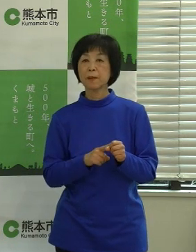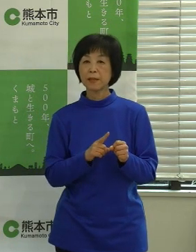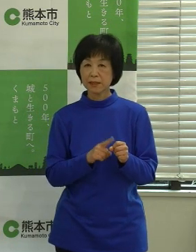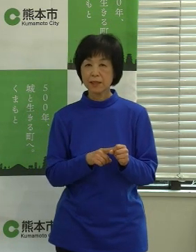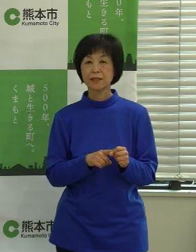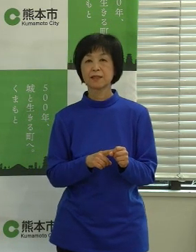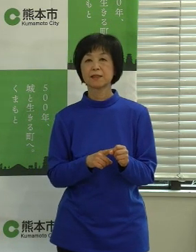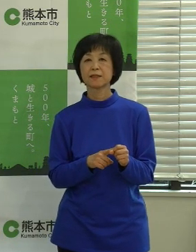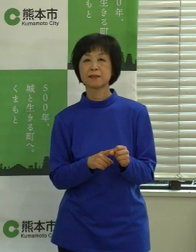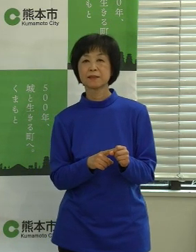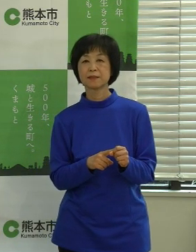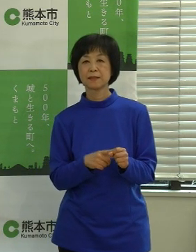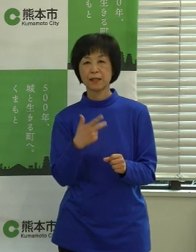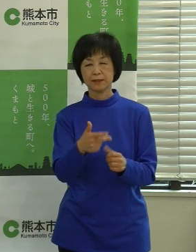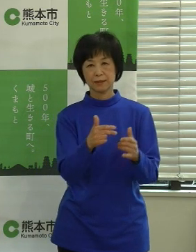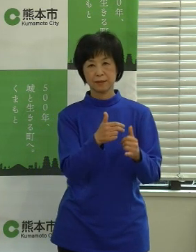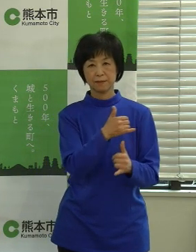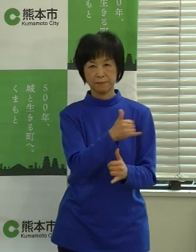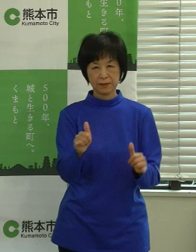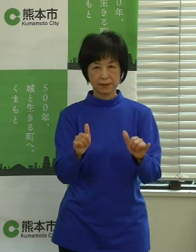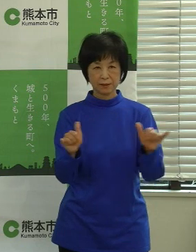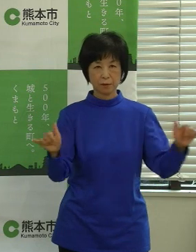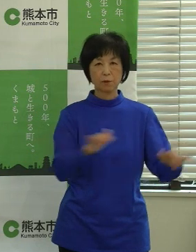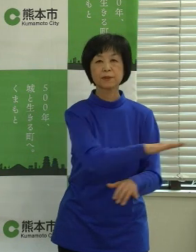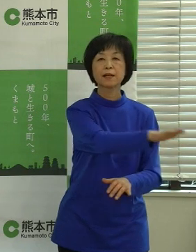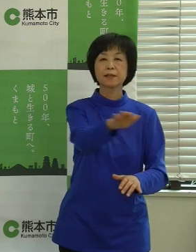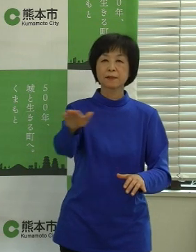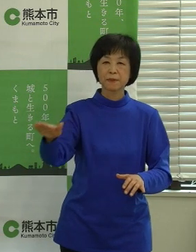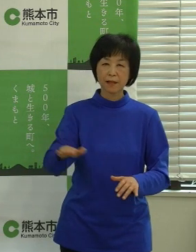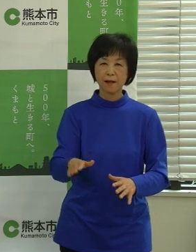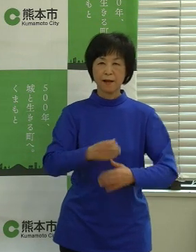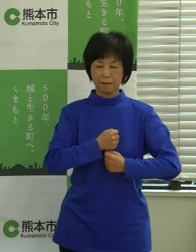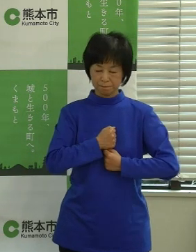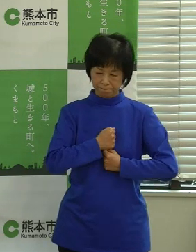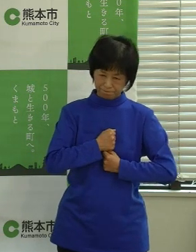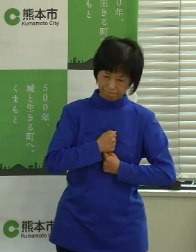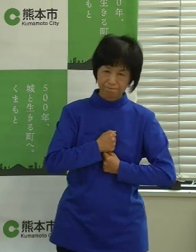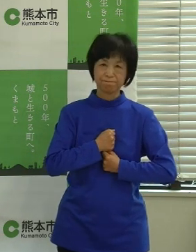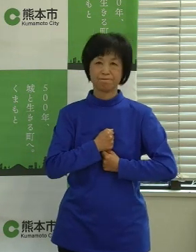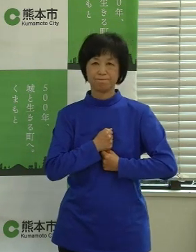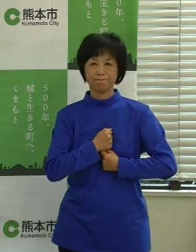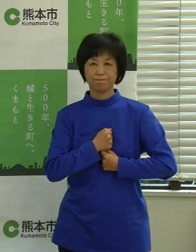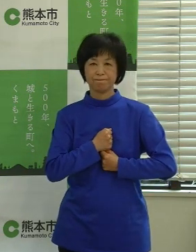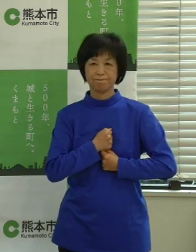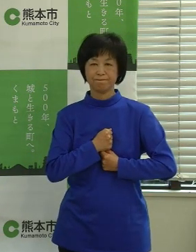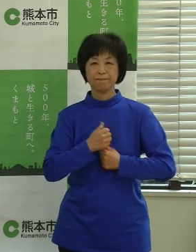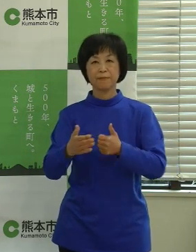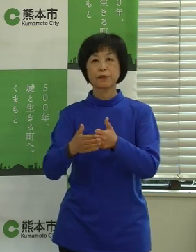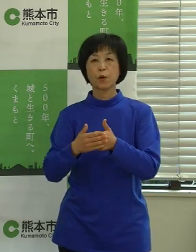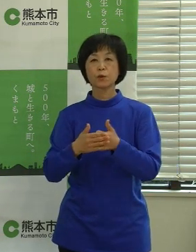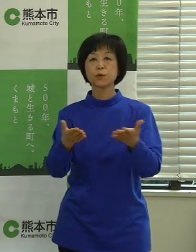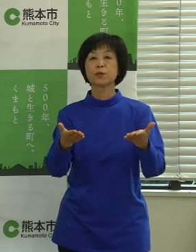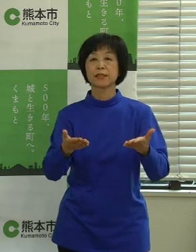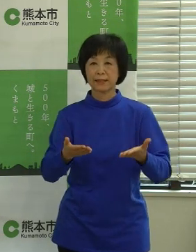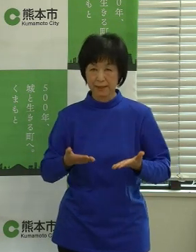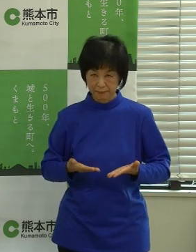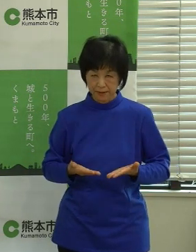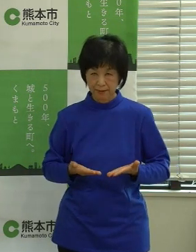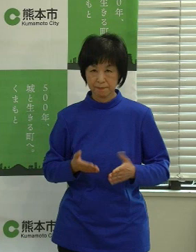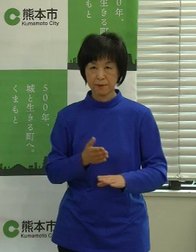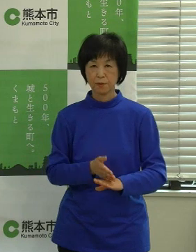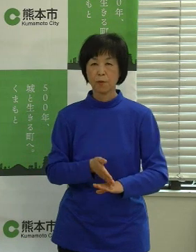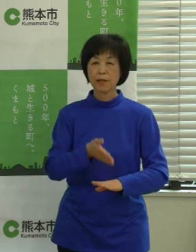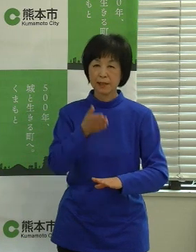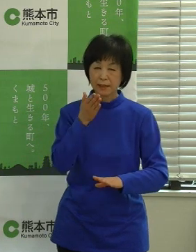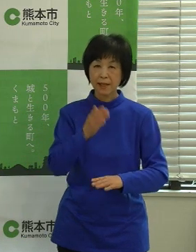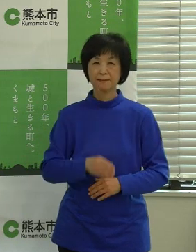も非常に気をつけて行動していただいた結果がですね、今やはりこうした感染者の新